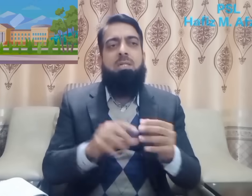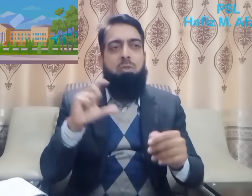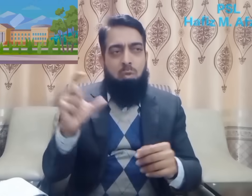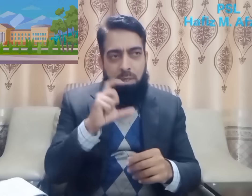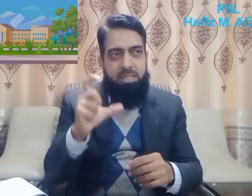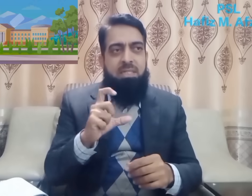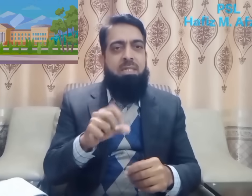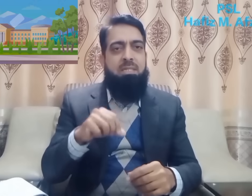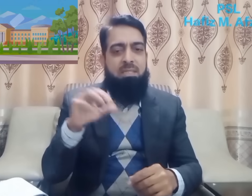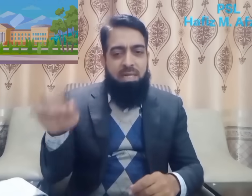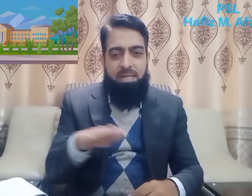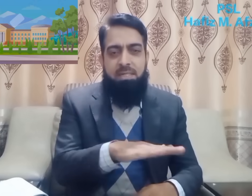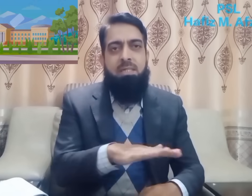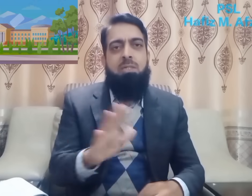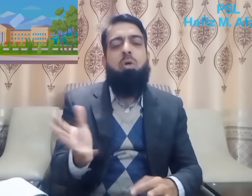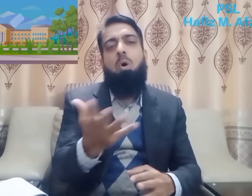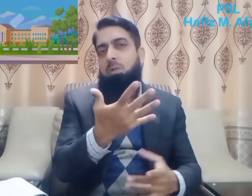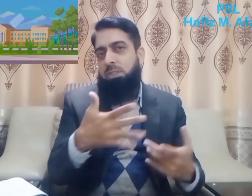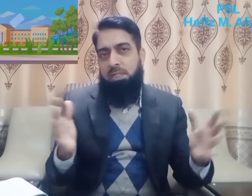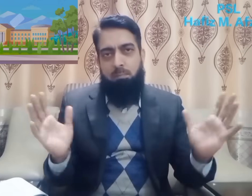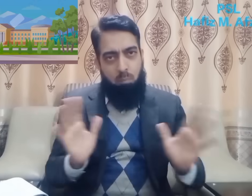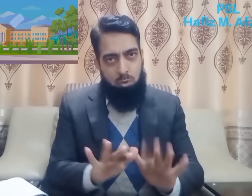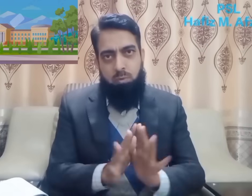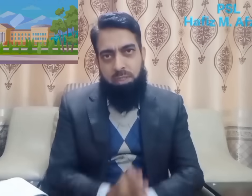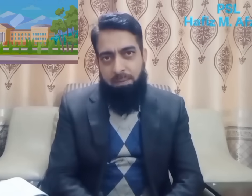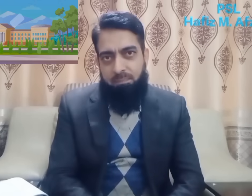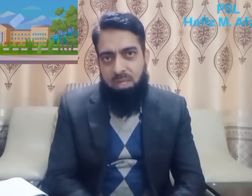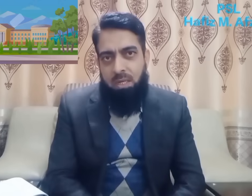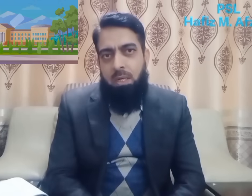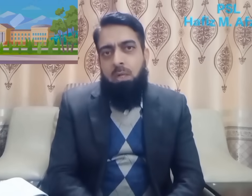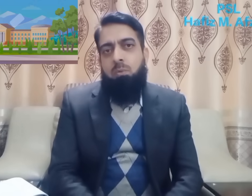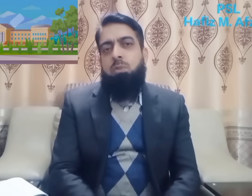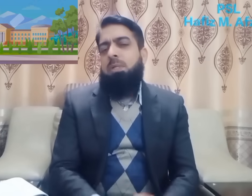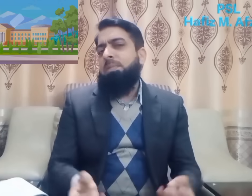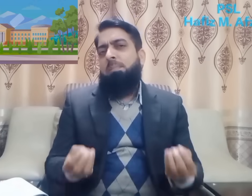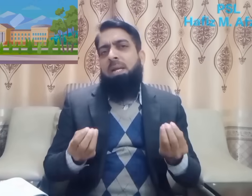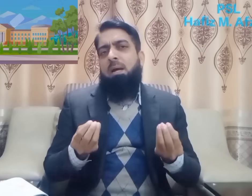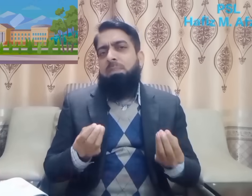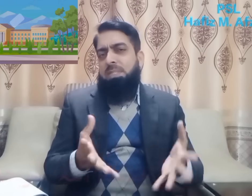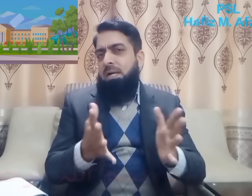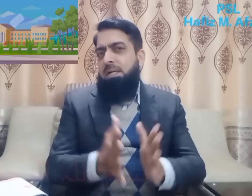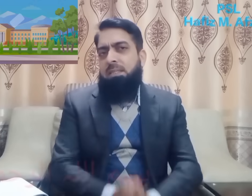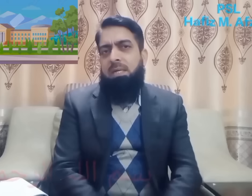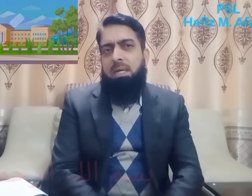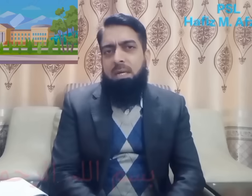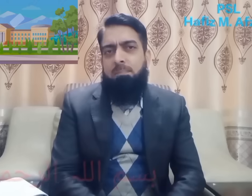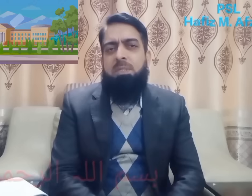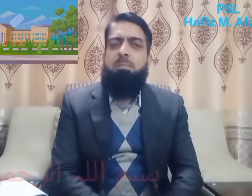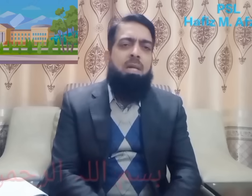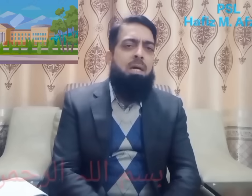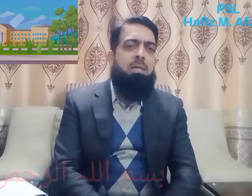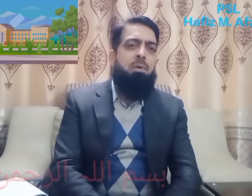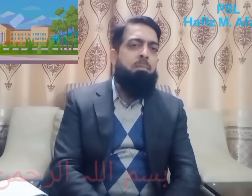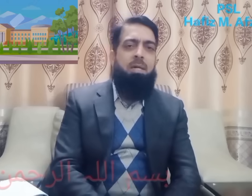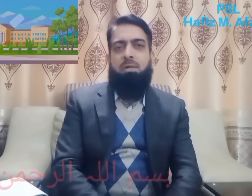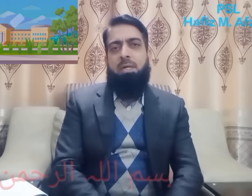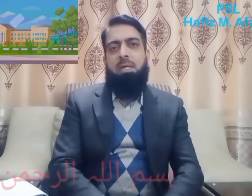यूनिवर्सिटीज़, कॉलेजेस, सेंटर्स और चीज़ें मौजूद हैं। तो सबसे पहले हम स्टार्ट लेते हैं